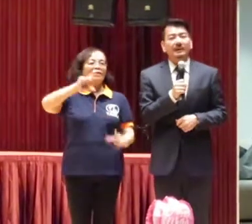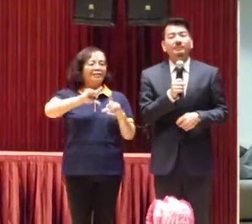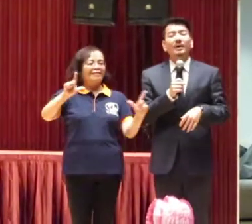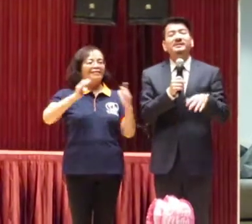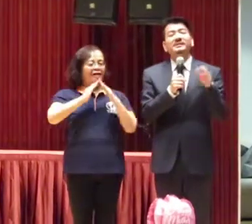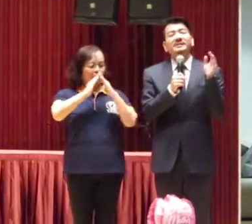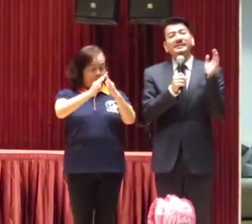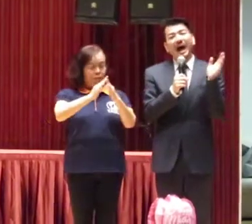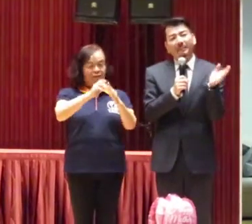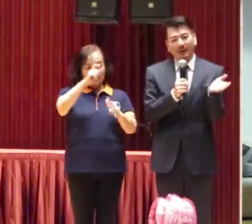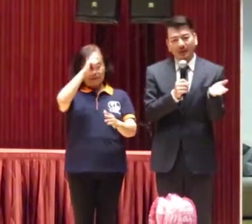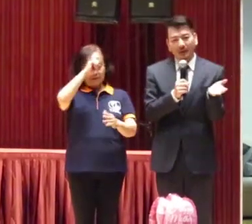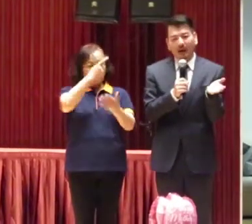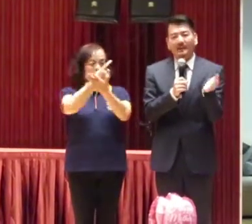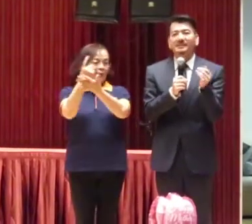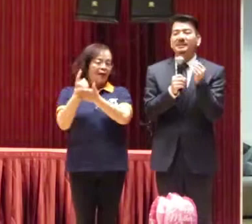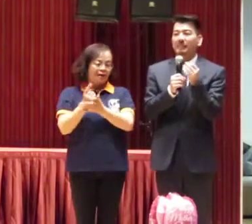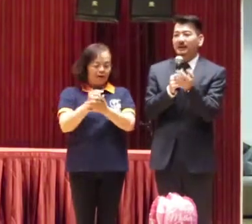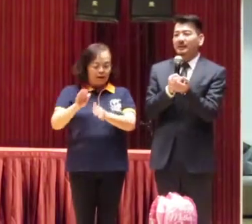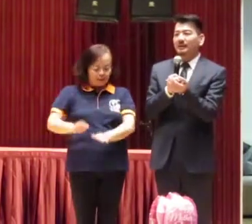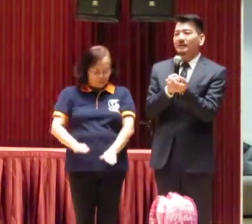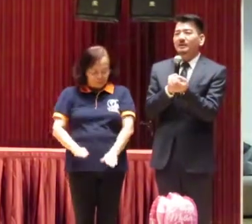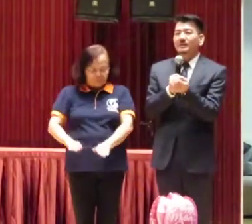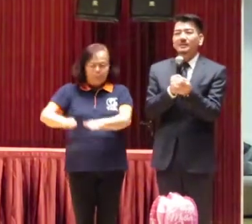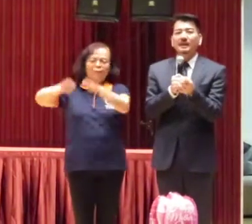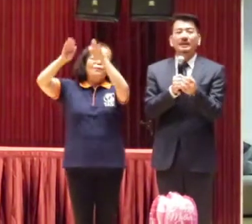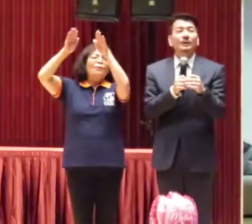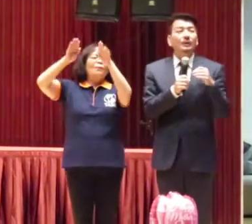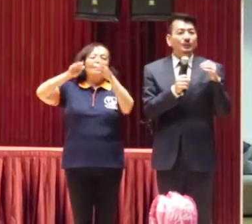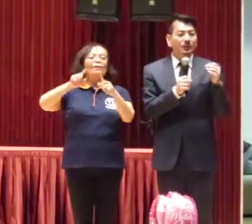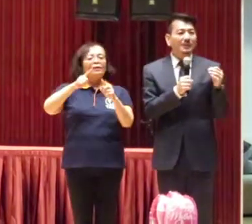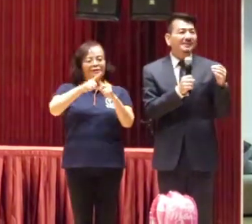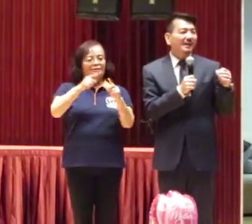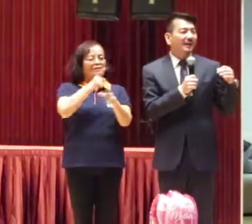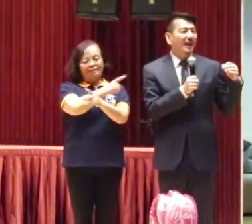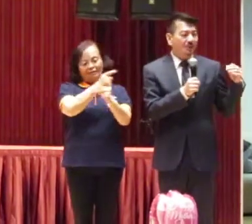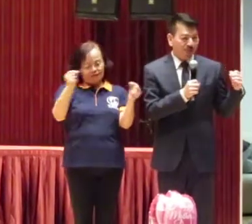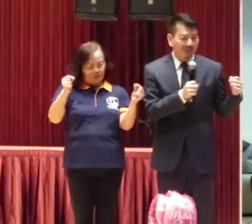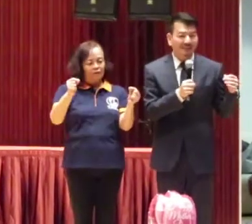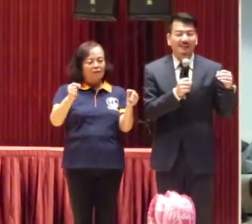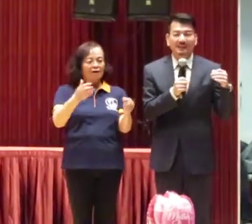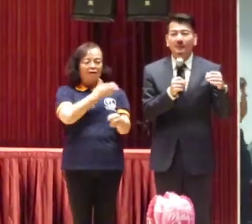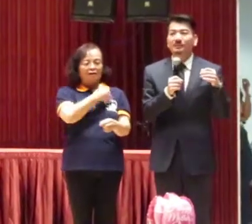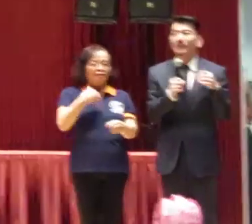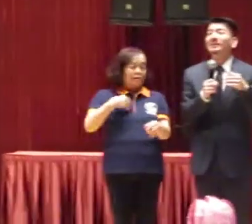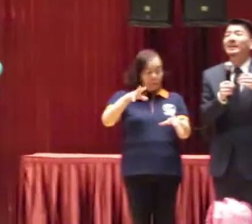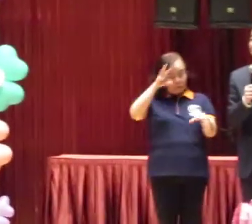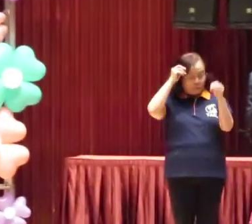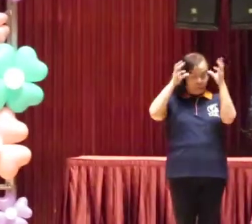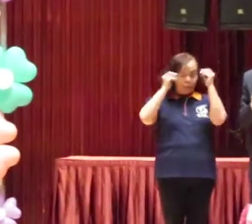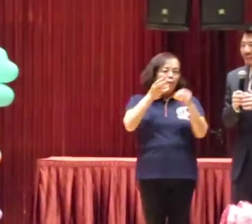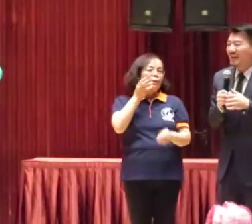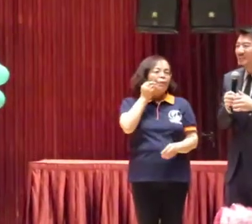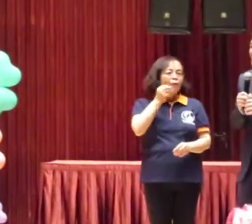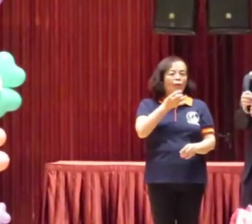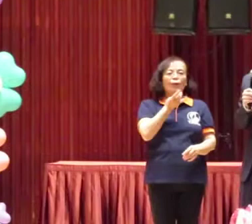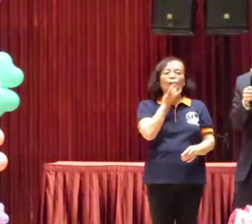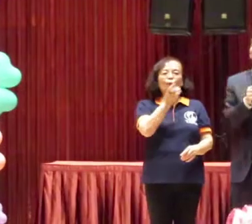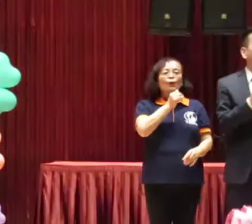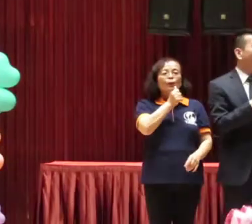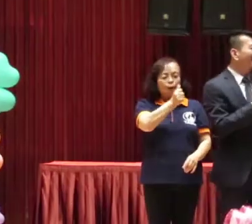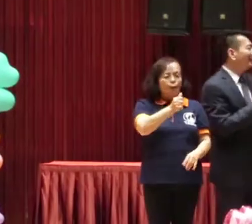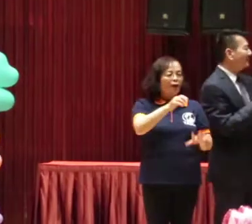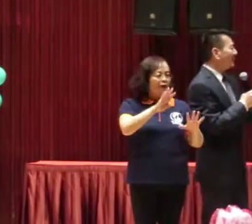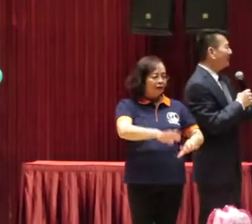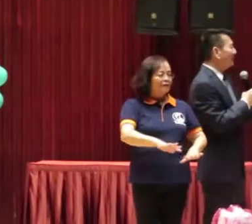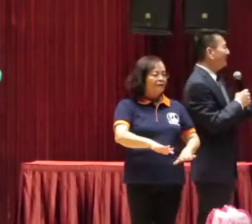一位不管是大朋友还是小朋友都能够多项的来学习各种不同的一个语言，所以我们今